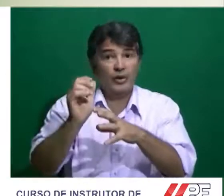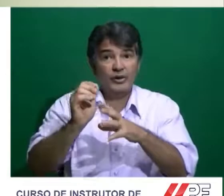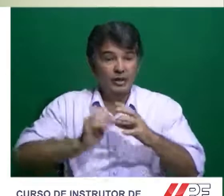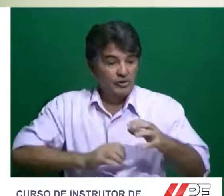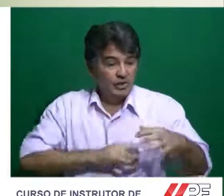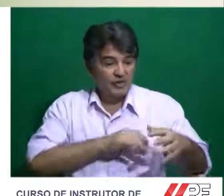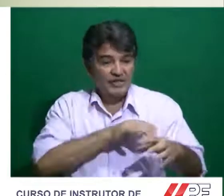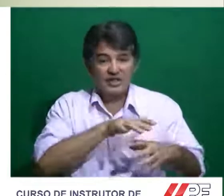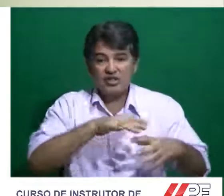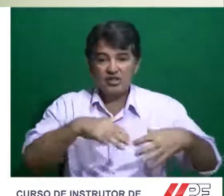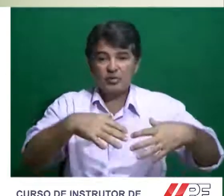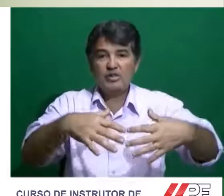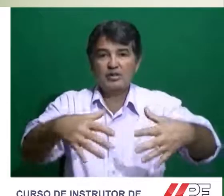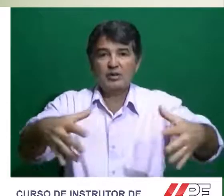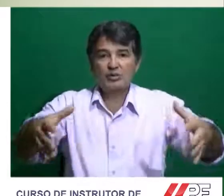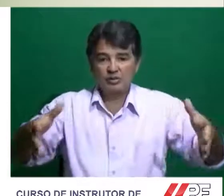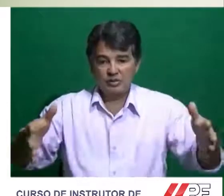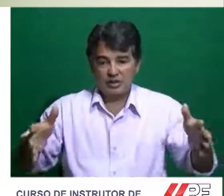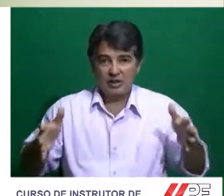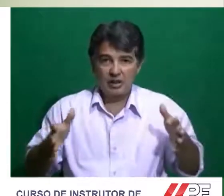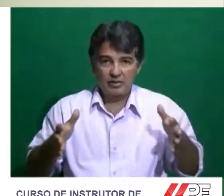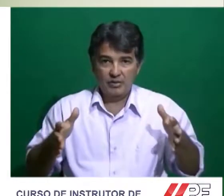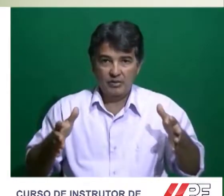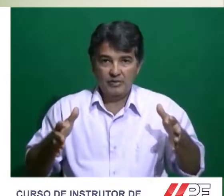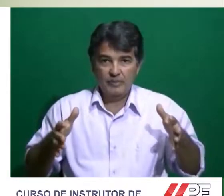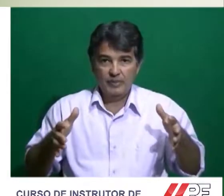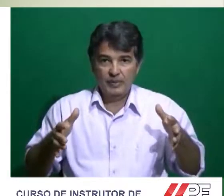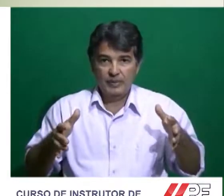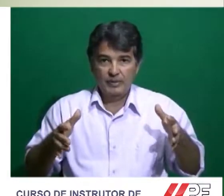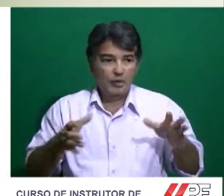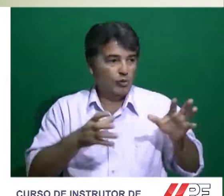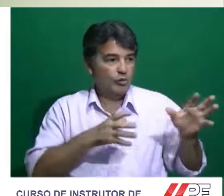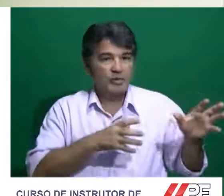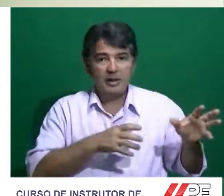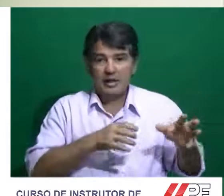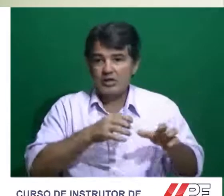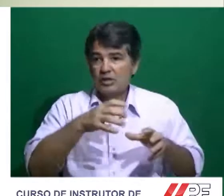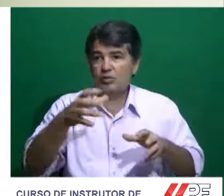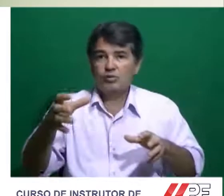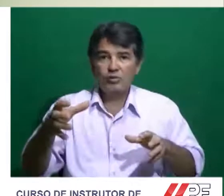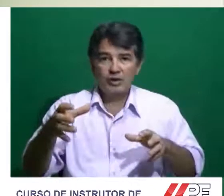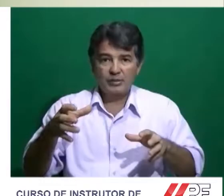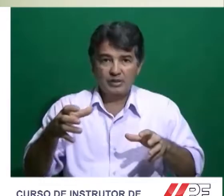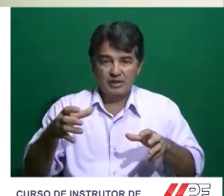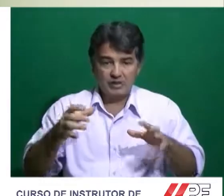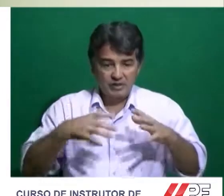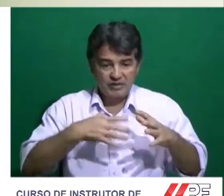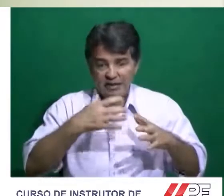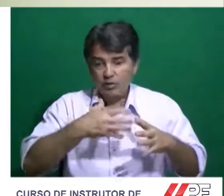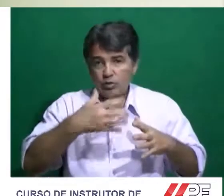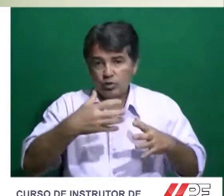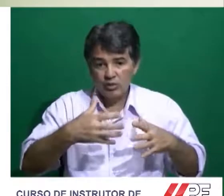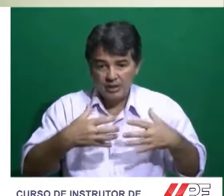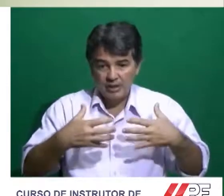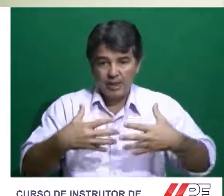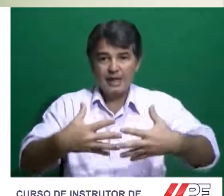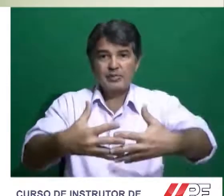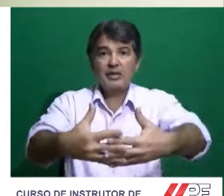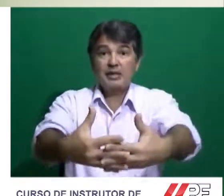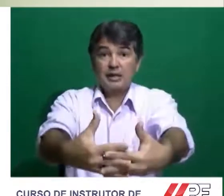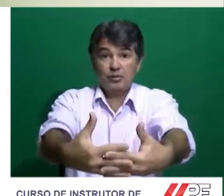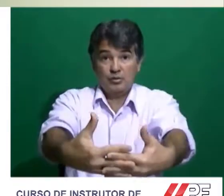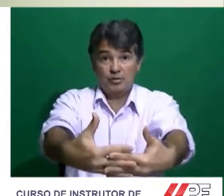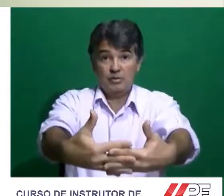junto. Não pode? Você tem que fazer a distribuição do seu cenário. De acordo com a imagem, de acordo com o que aconteceu. Você vai ter que construir